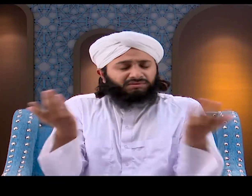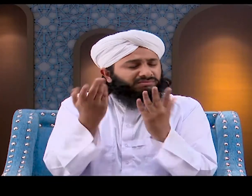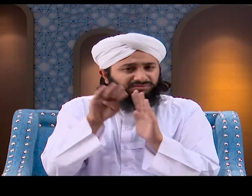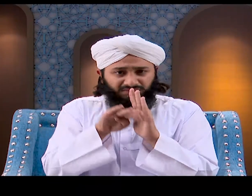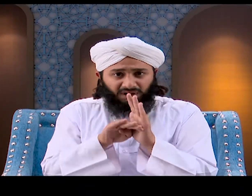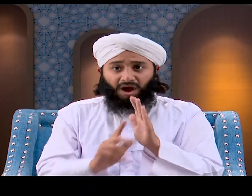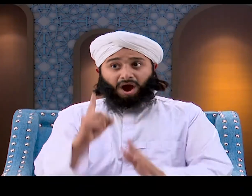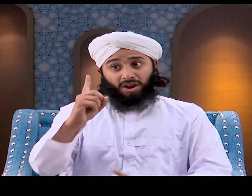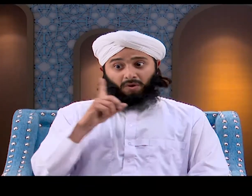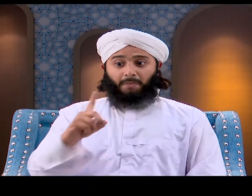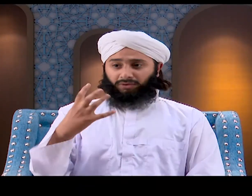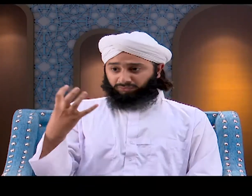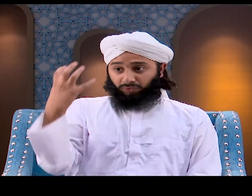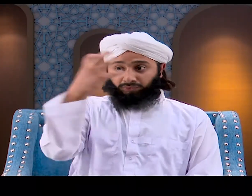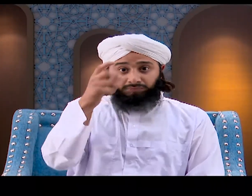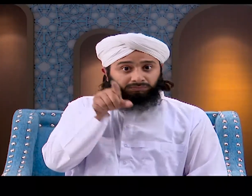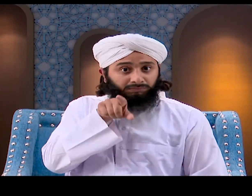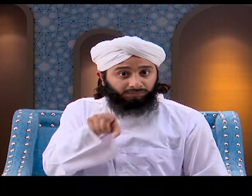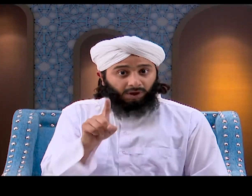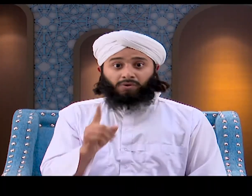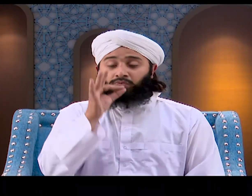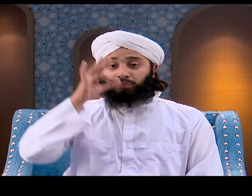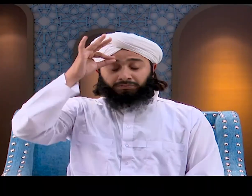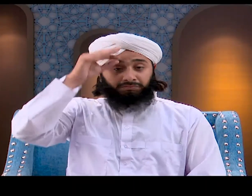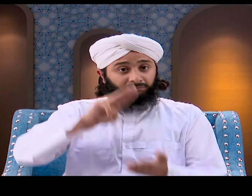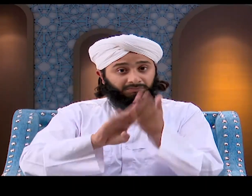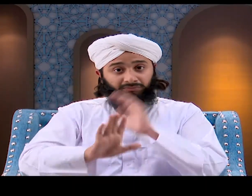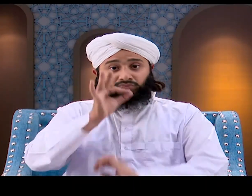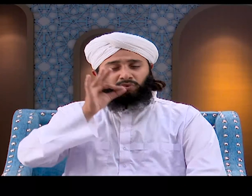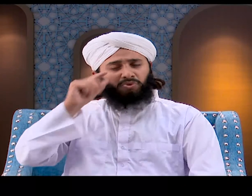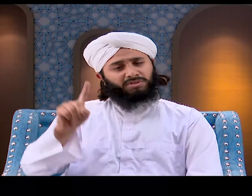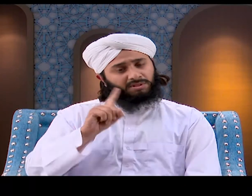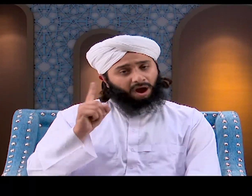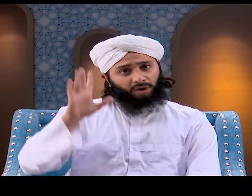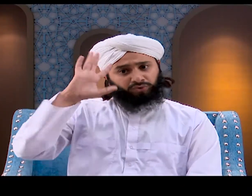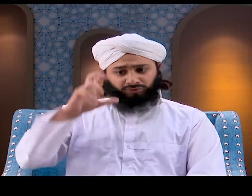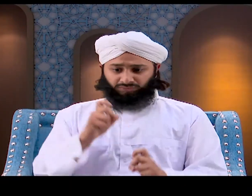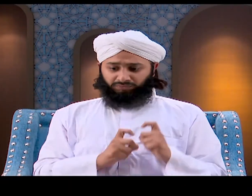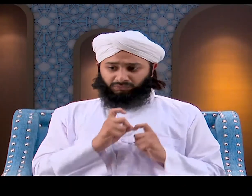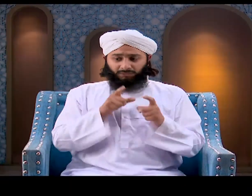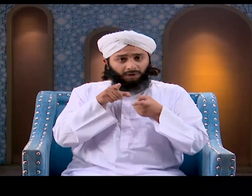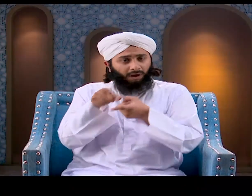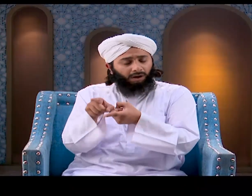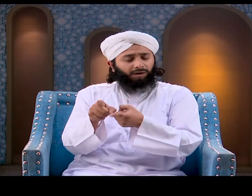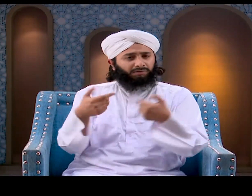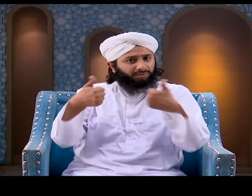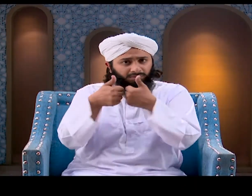کے ناپسندیدہ لوگوں کا اور رسول اللہ صلی اللہ علیہ وآلہ وسلم کے دشمنوں کا ہے. محلب فوج کا سپہ سالار